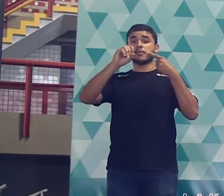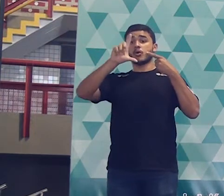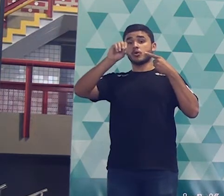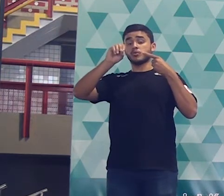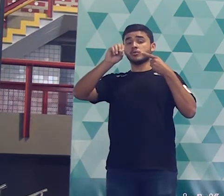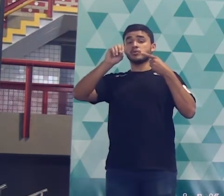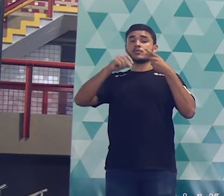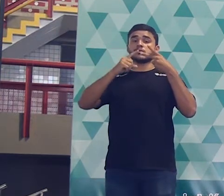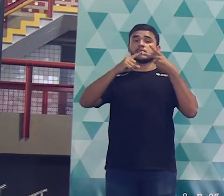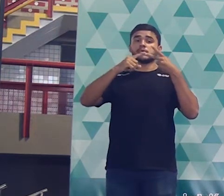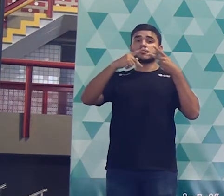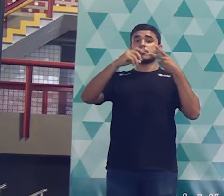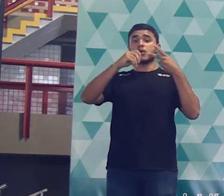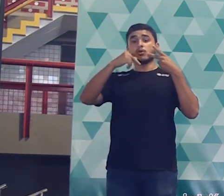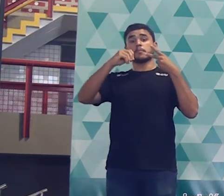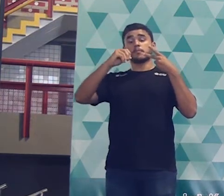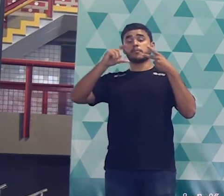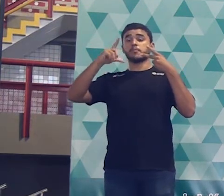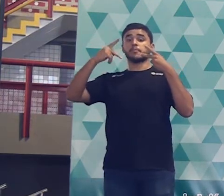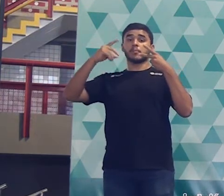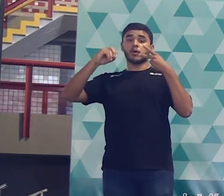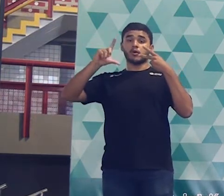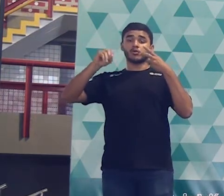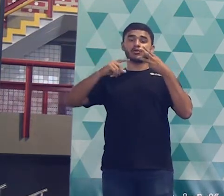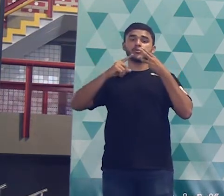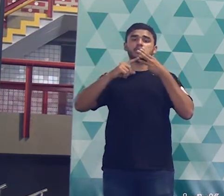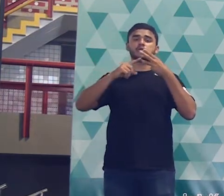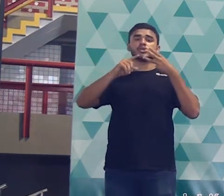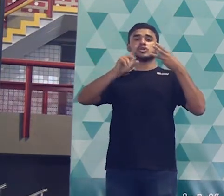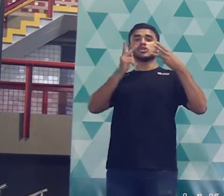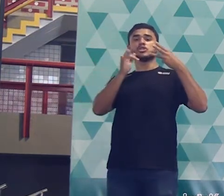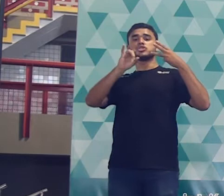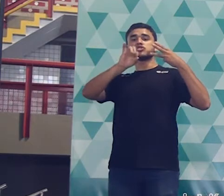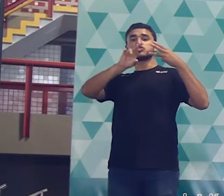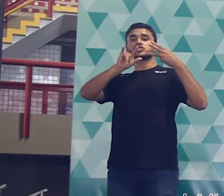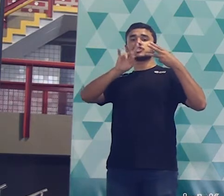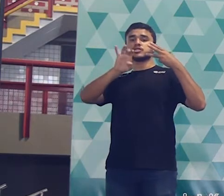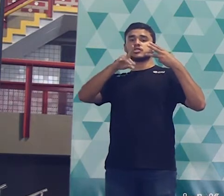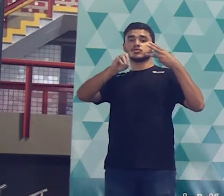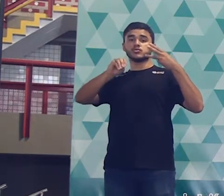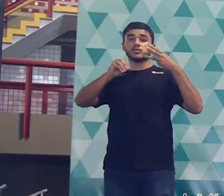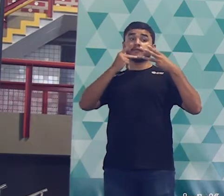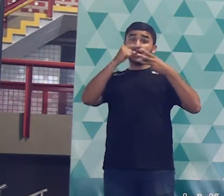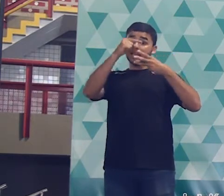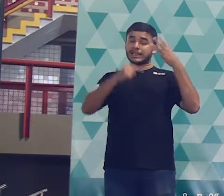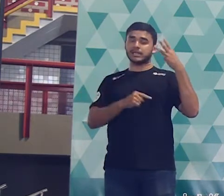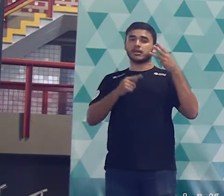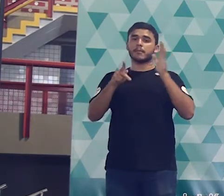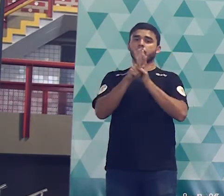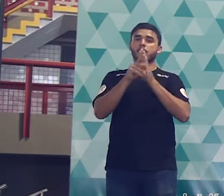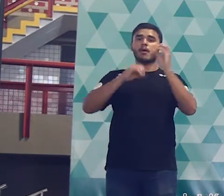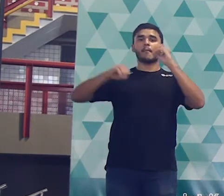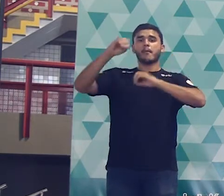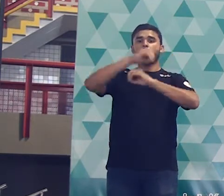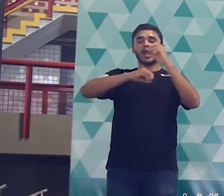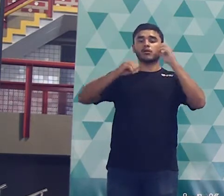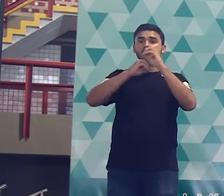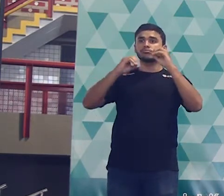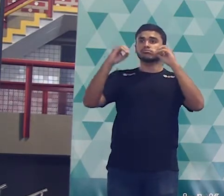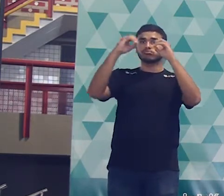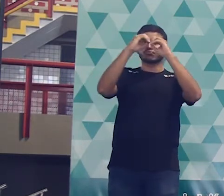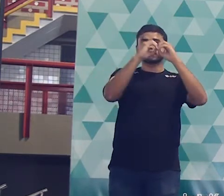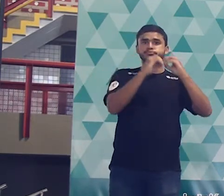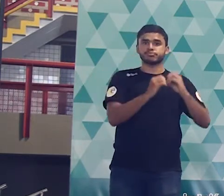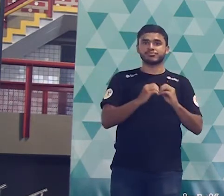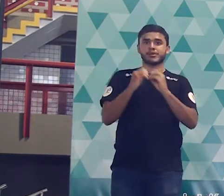dipolo e ponte de hidrogênio. Essas forças intermoleculares podem fazer com que as moléculas fiquem mais unidas. E quando elas ficam